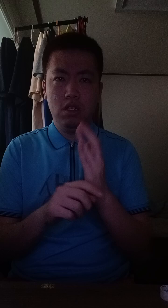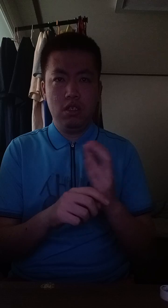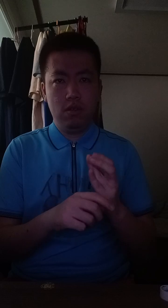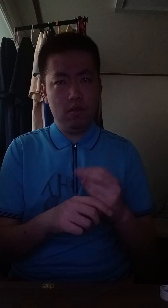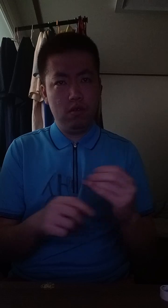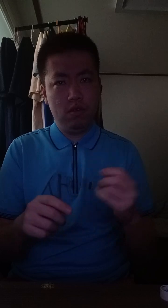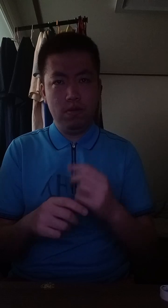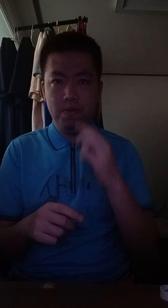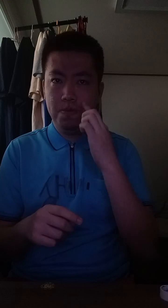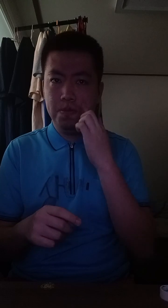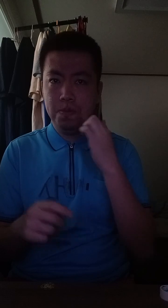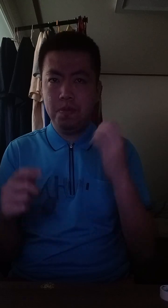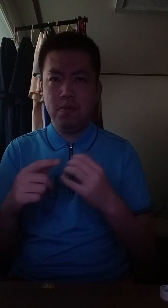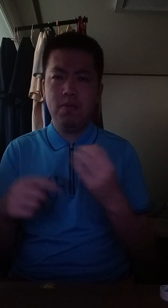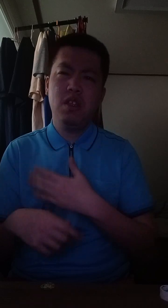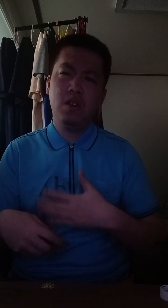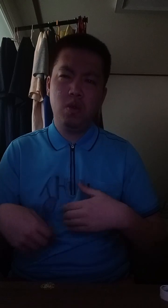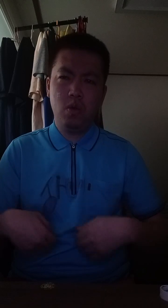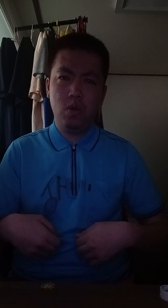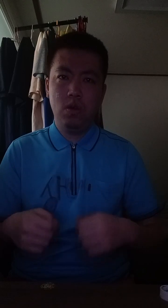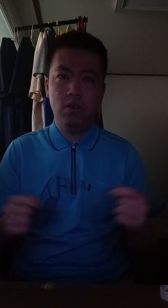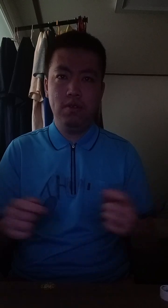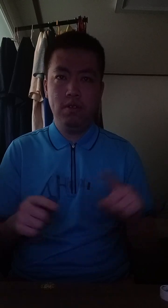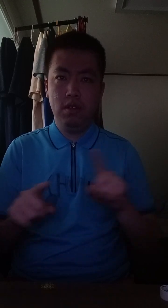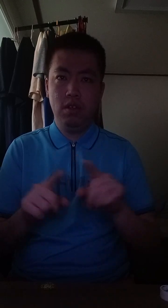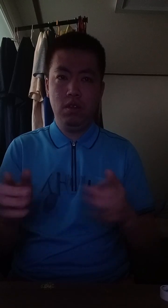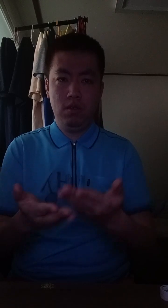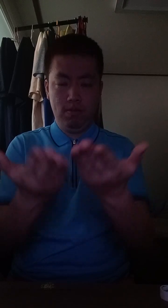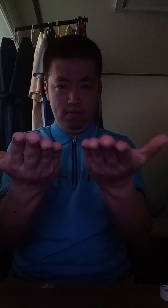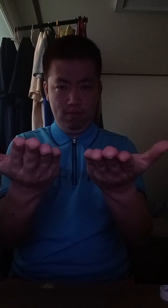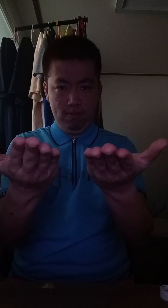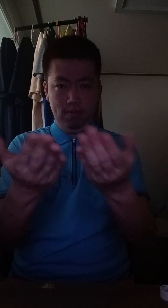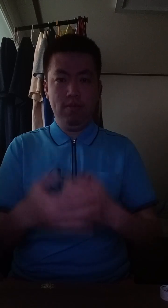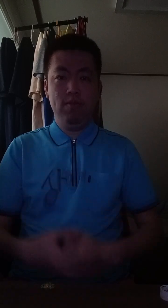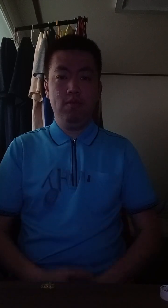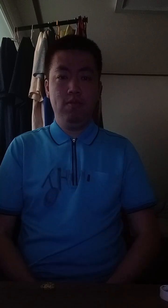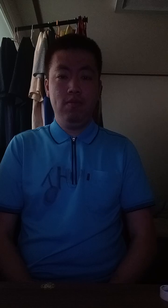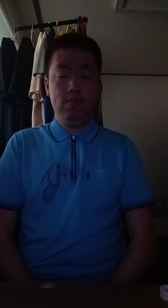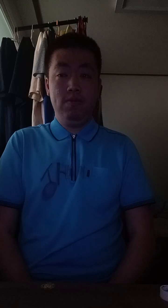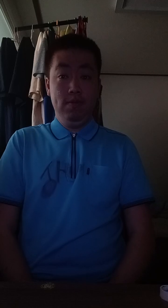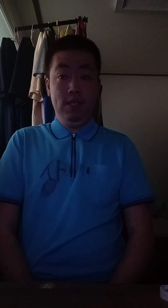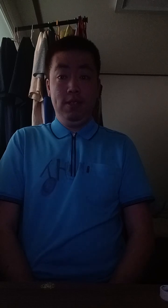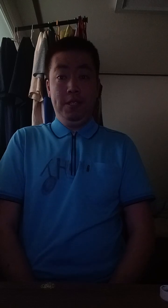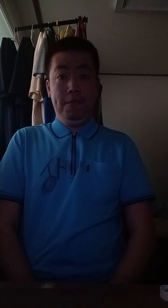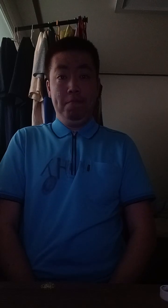않았지만 하마터면 큰일 날 뻔했습니다. 박준우 기자가 단독 보도합니다.